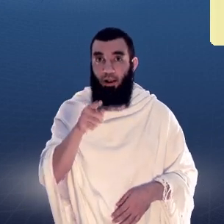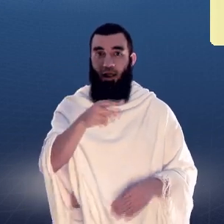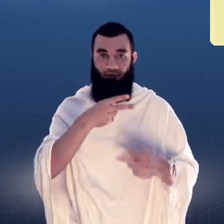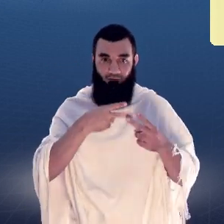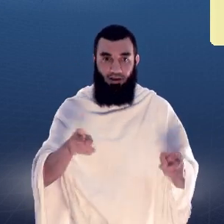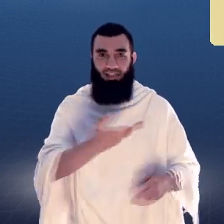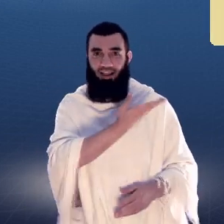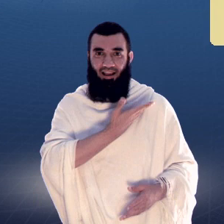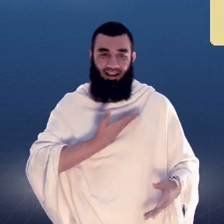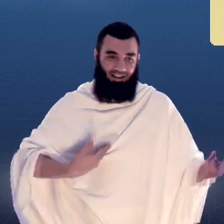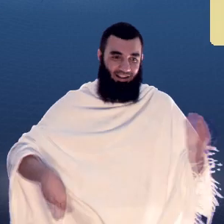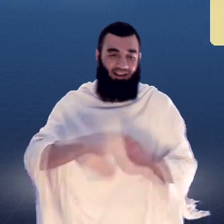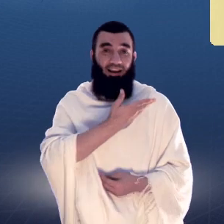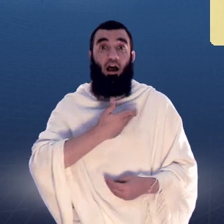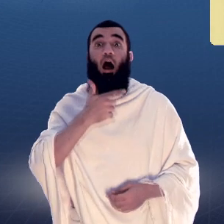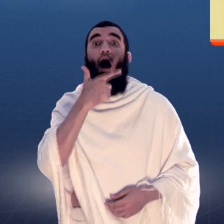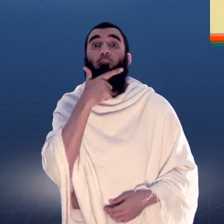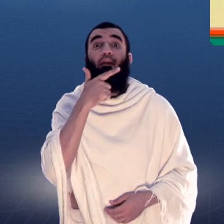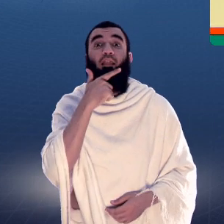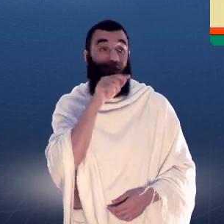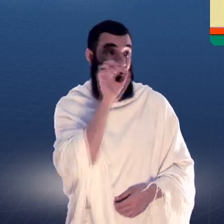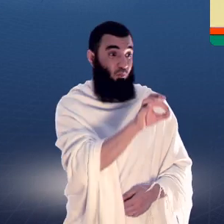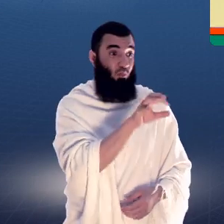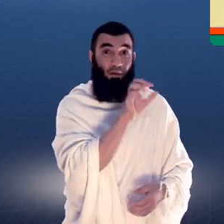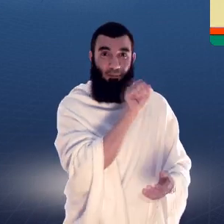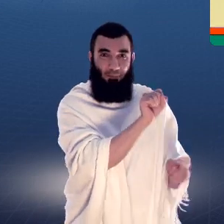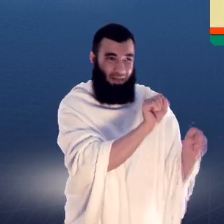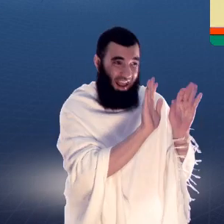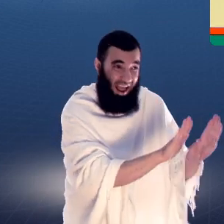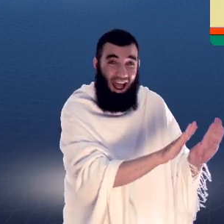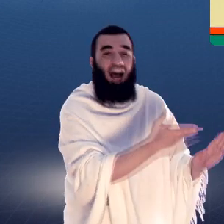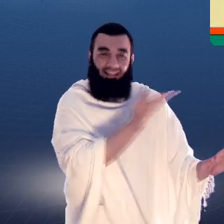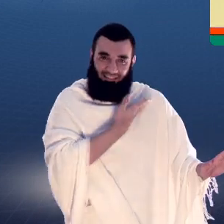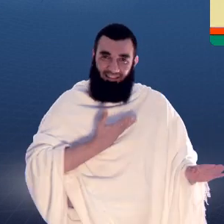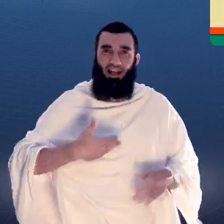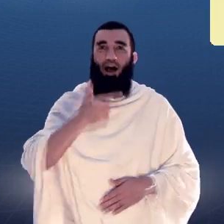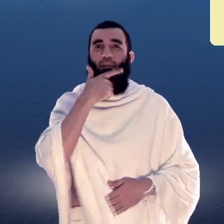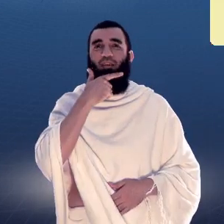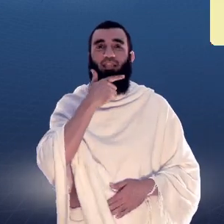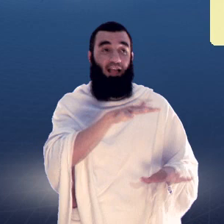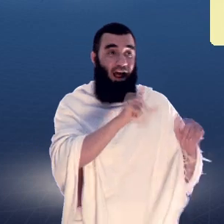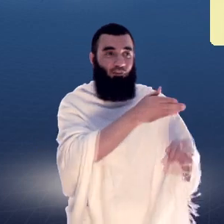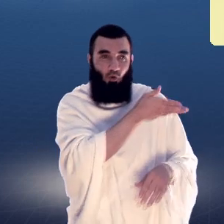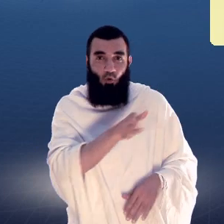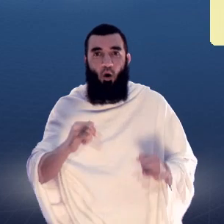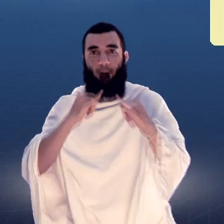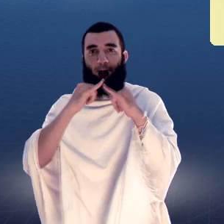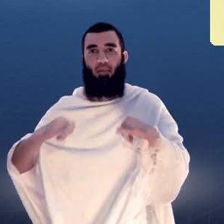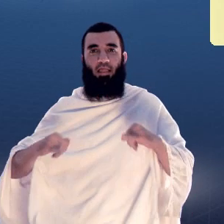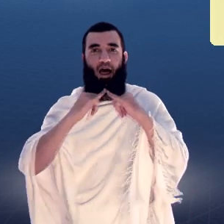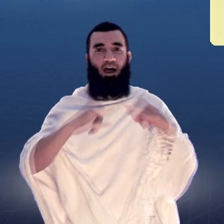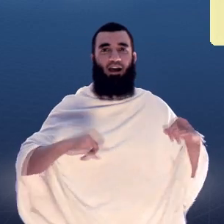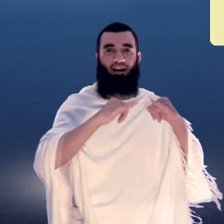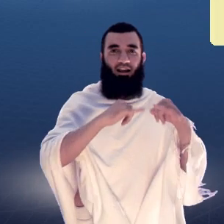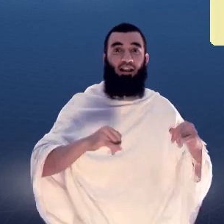الحجه فاحر بالحج من مكانك الذي انت فيه ثم اخرج الى منى